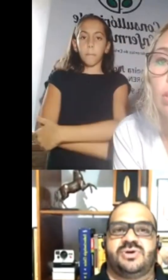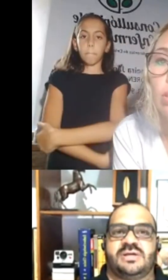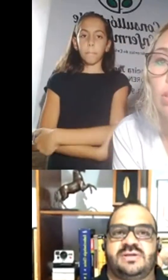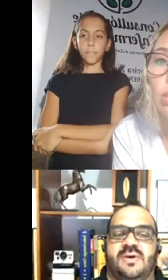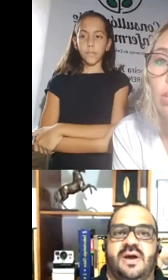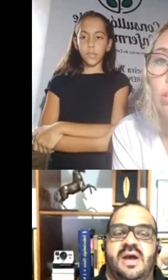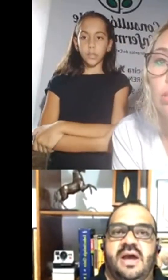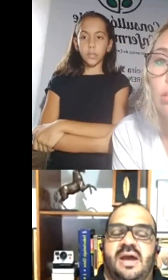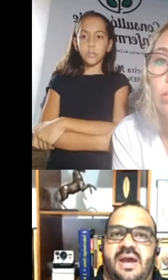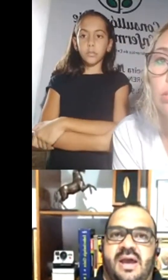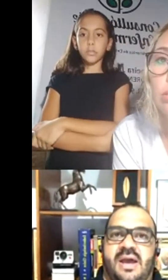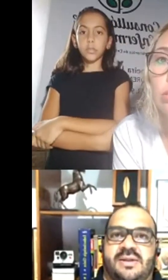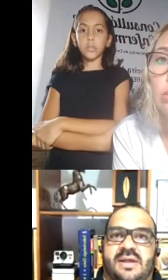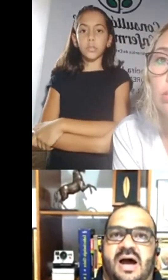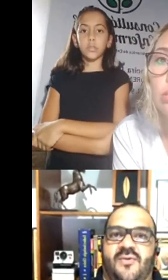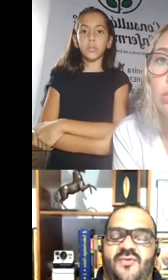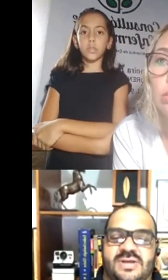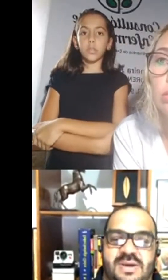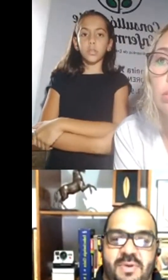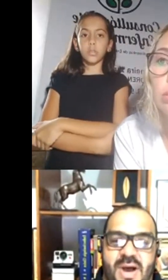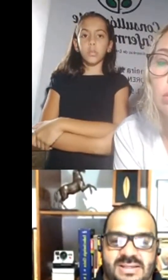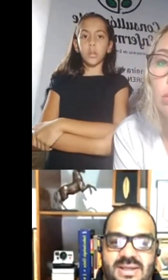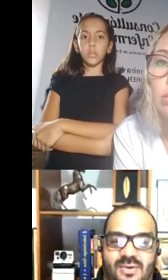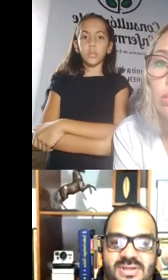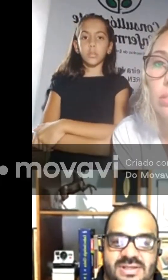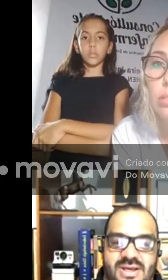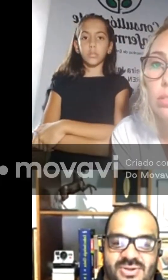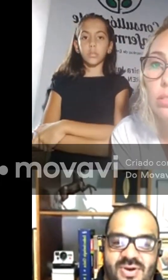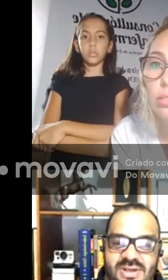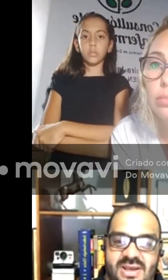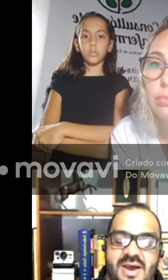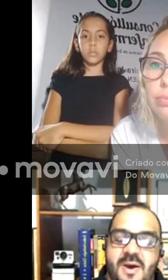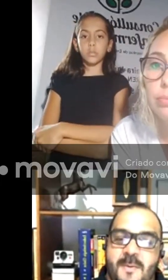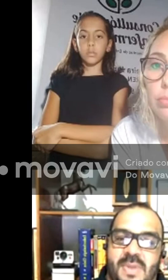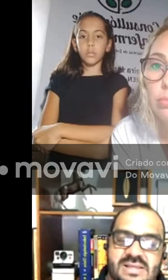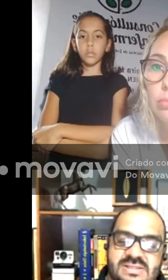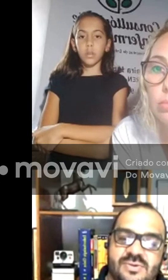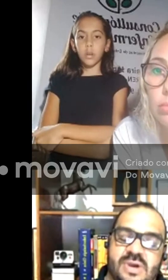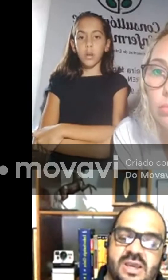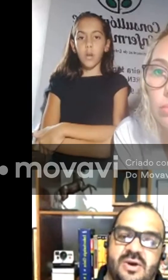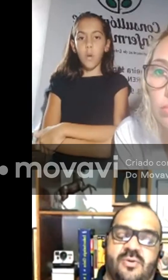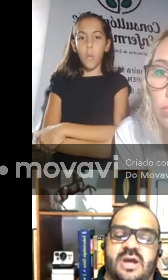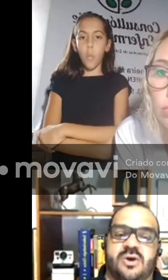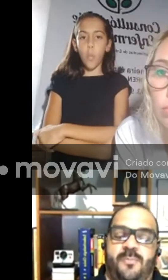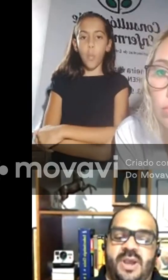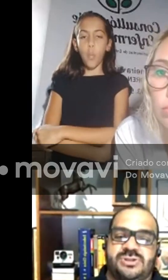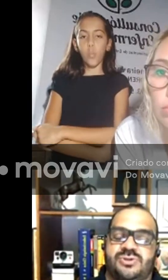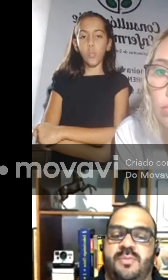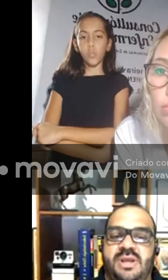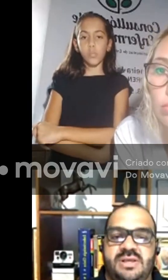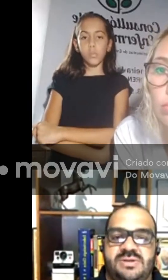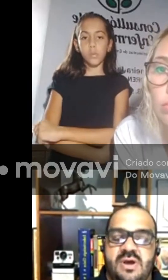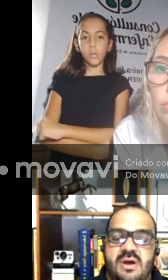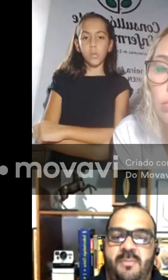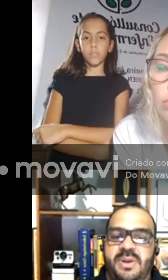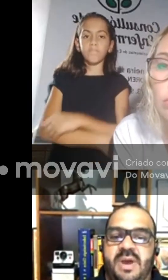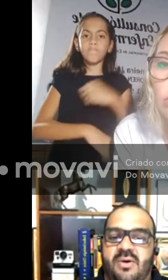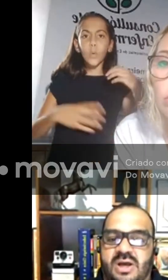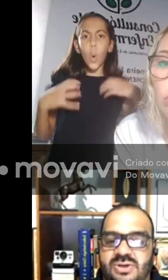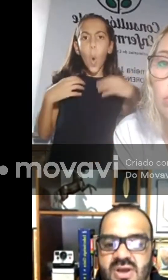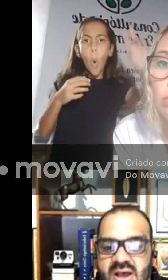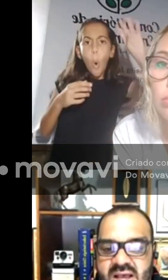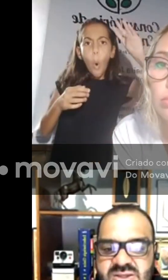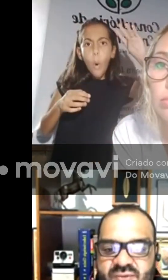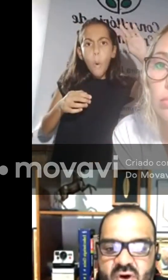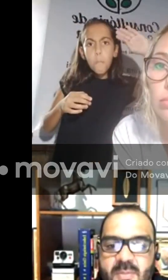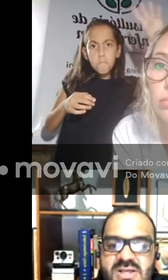Eu acho que assim, Ralph vai saber mais que eu dessas questões aí. Mas assim, o que é que eu penso sobre isso? Primeiro, eu